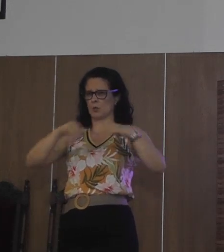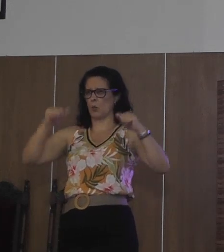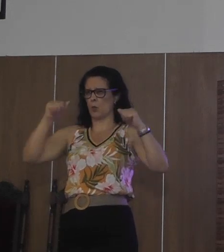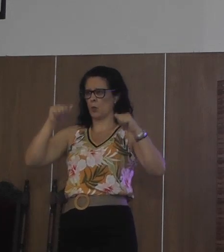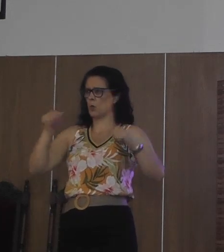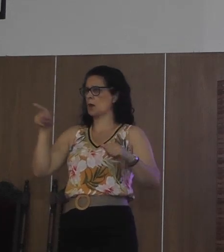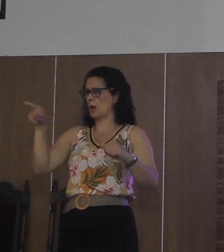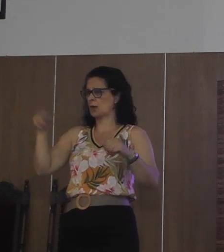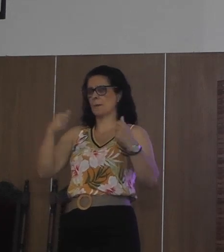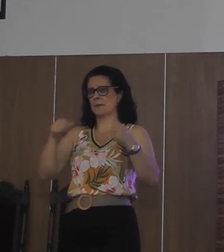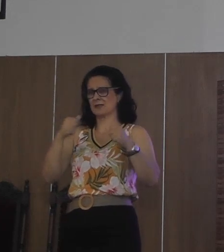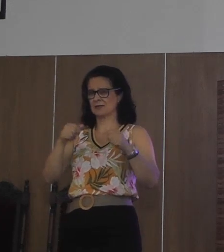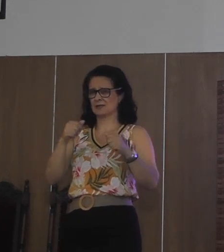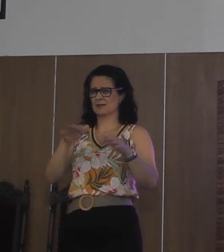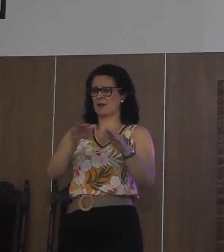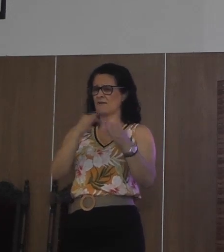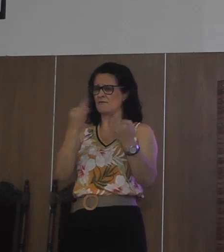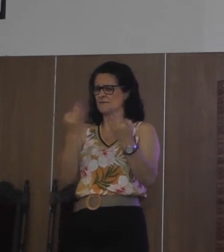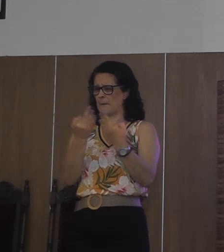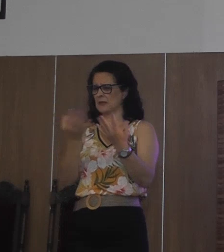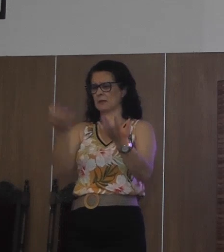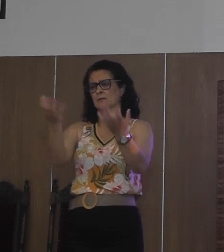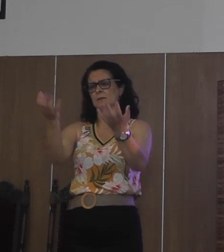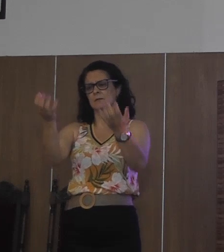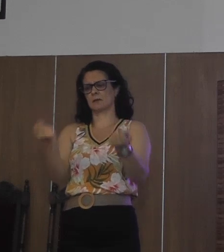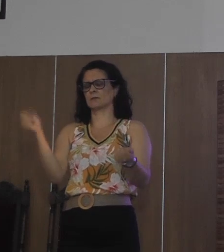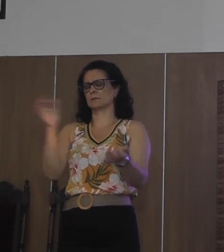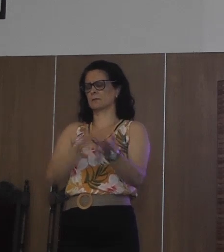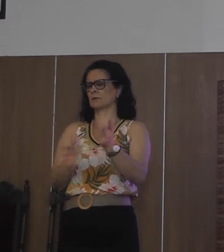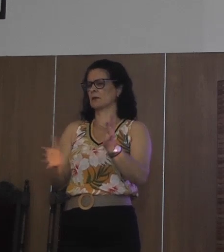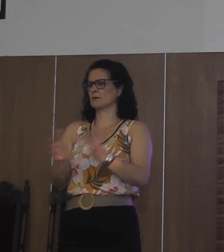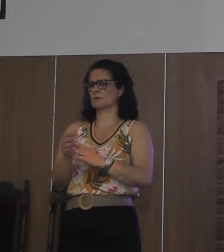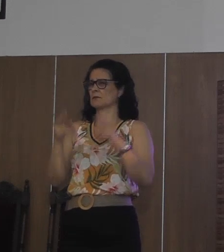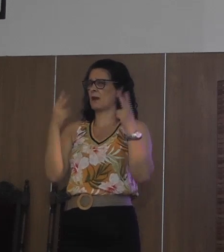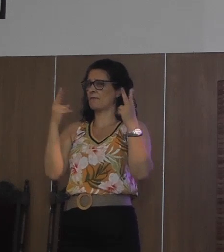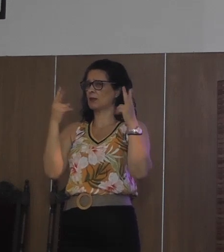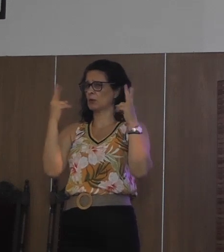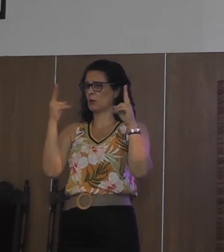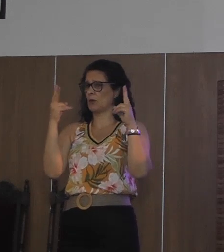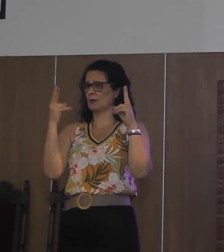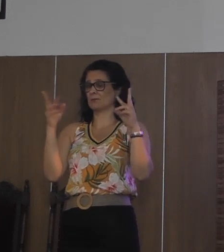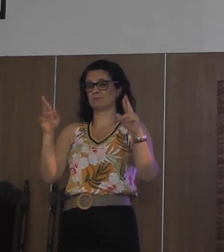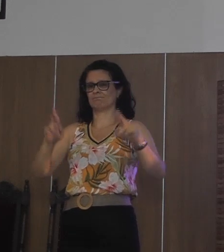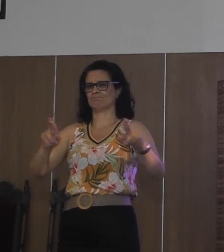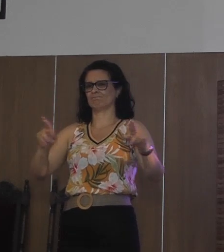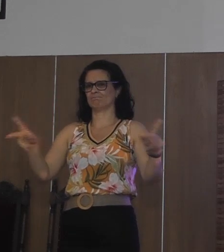precisa que um ente querido seu se converta. A vitória para ele é outra coisa.